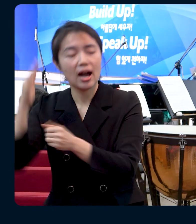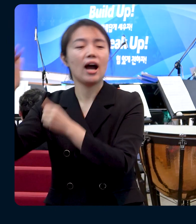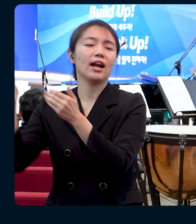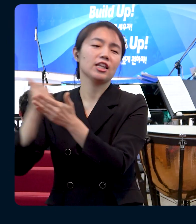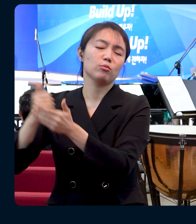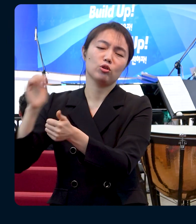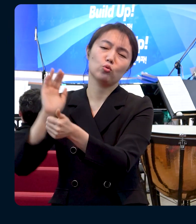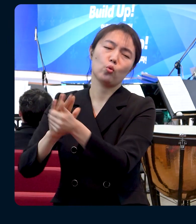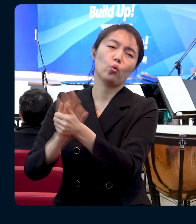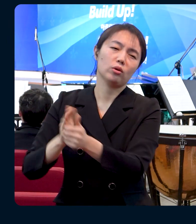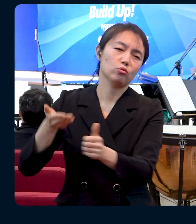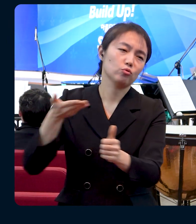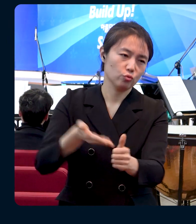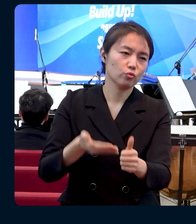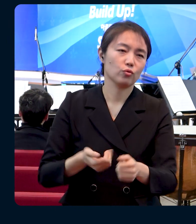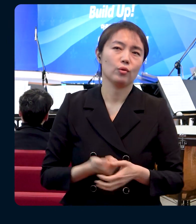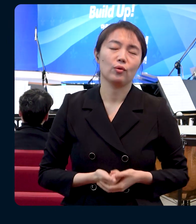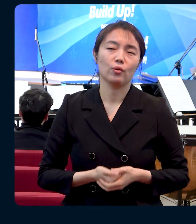이런 말이 나오는